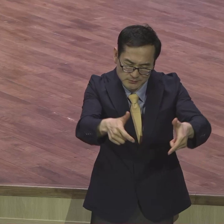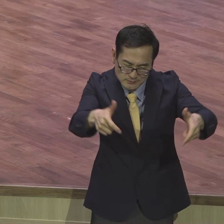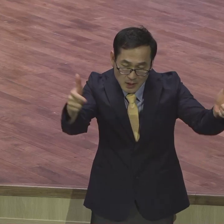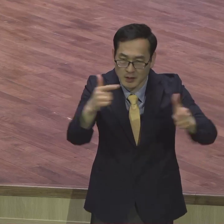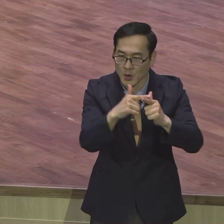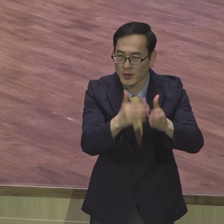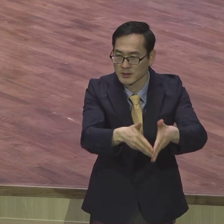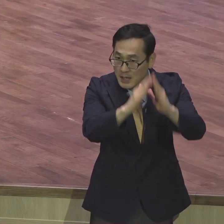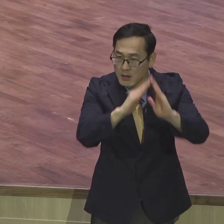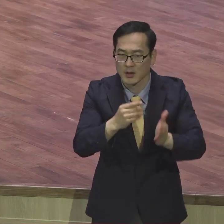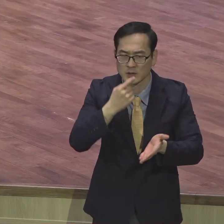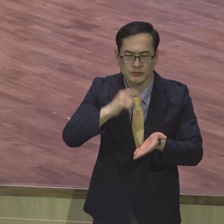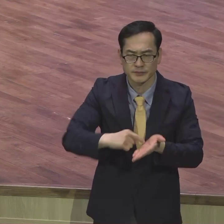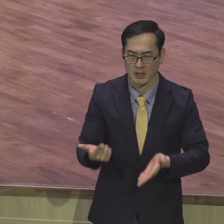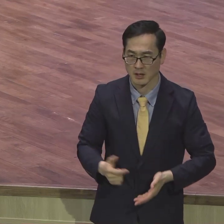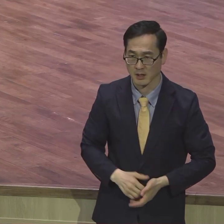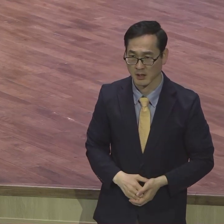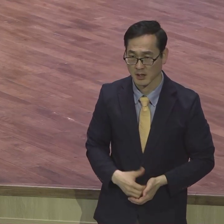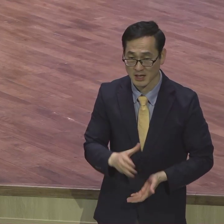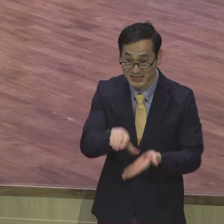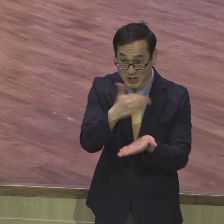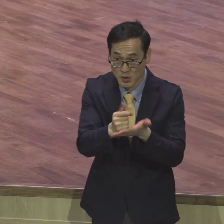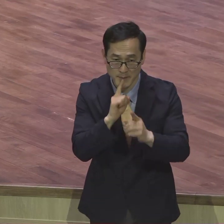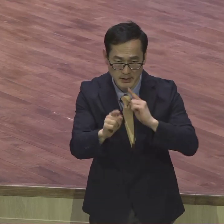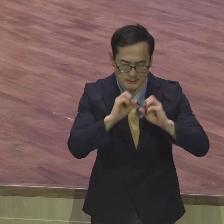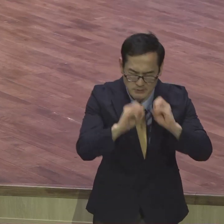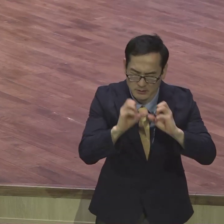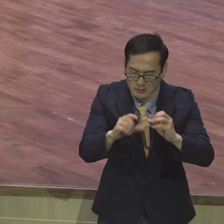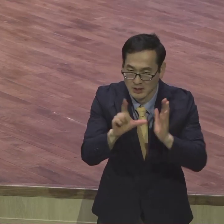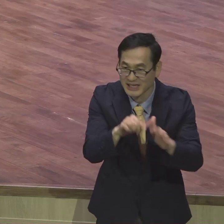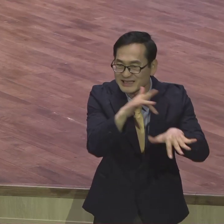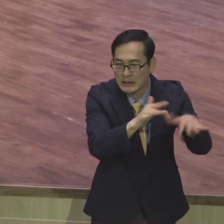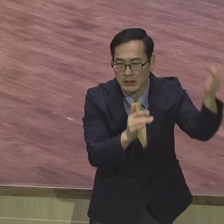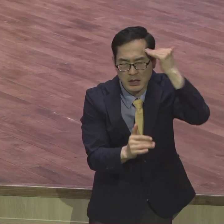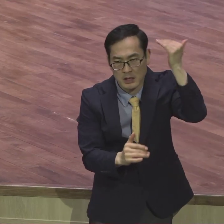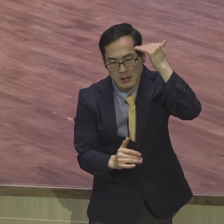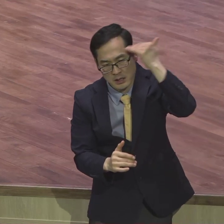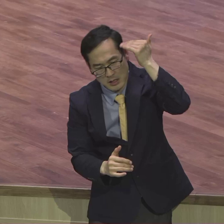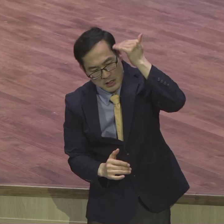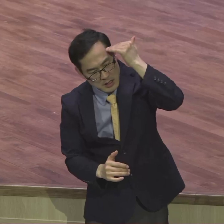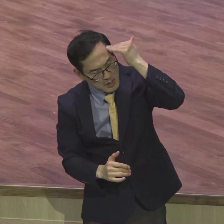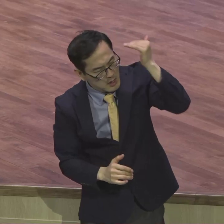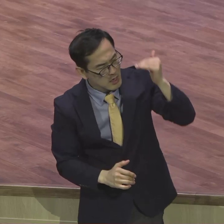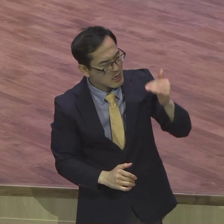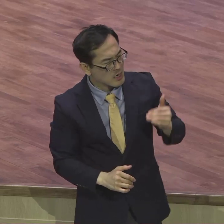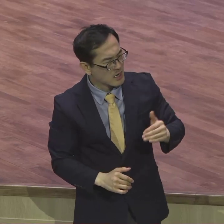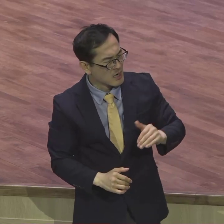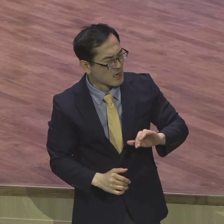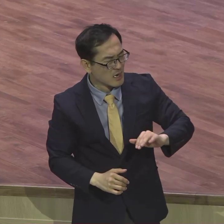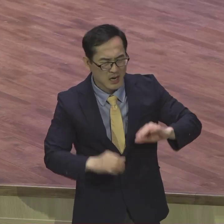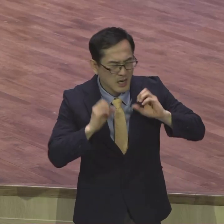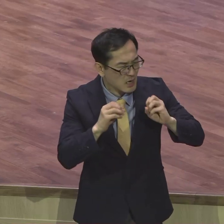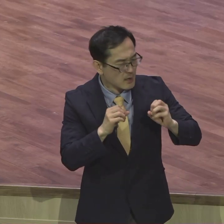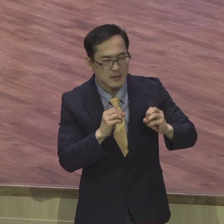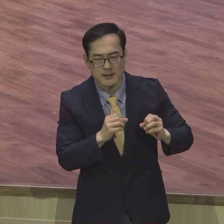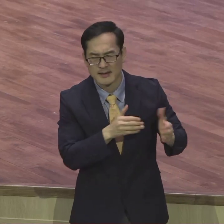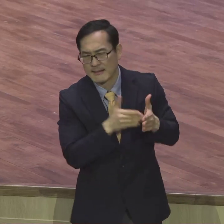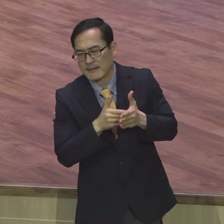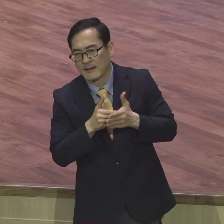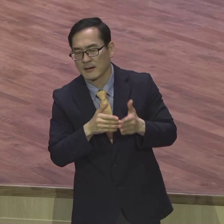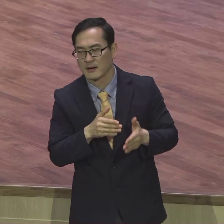그리스도만 말하는데 얼마나 사단이 시기에서 얼마나 이렇게 교회 많은 전도문을 막아놨습니까?